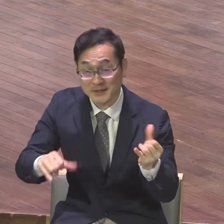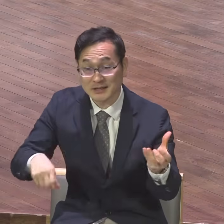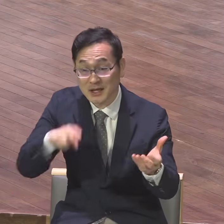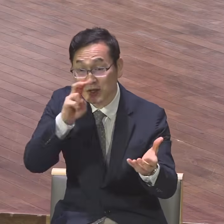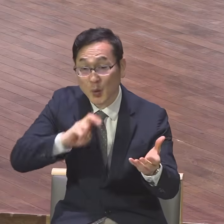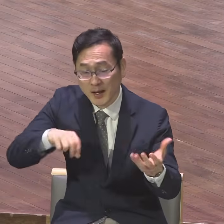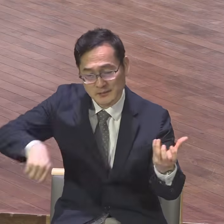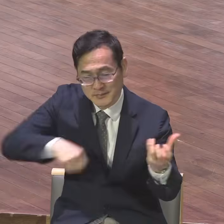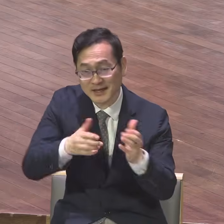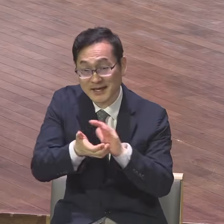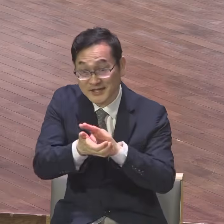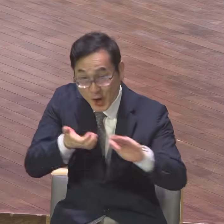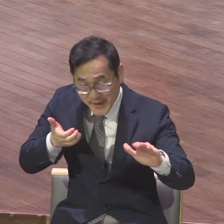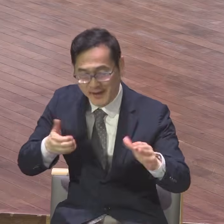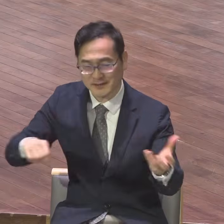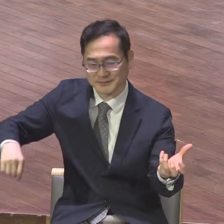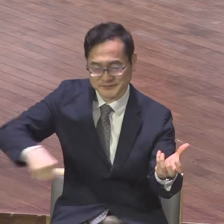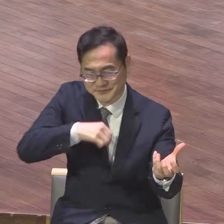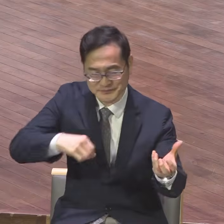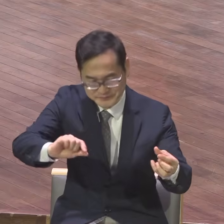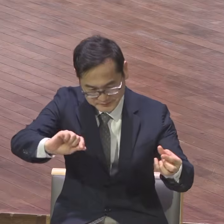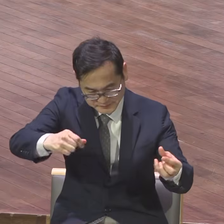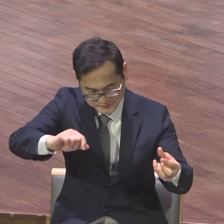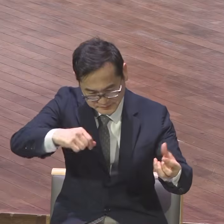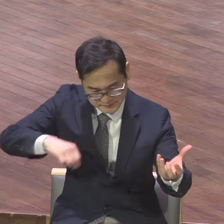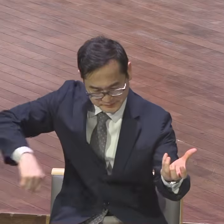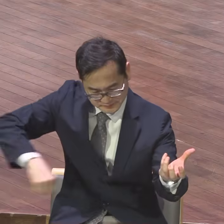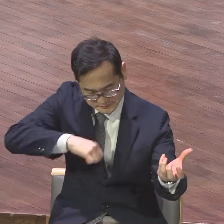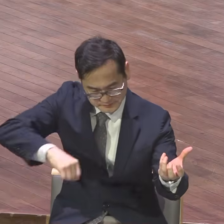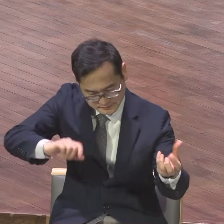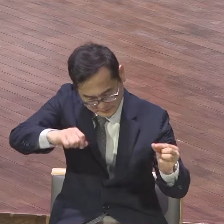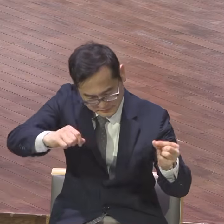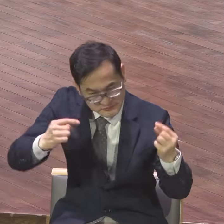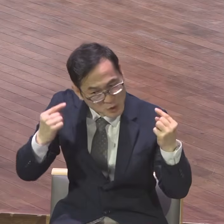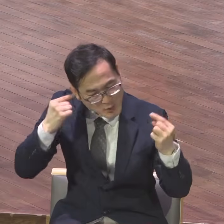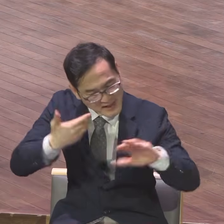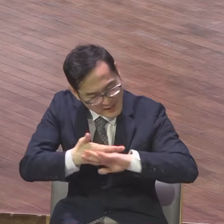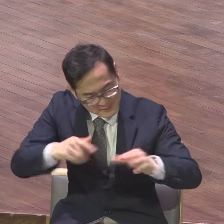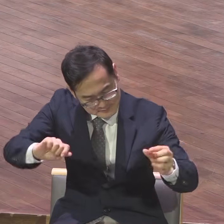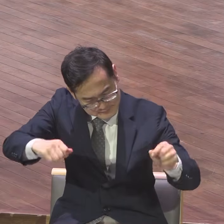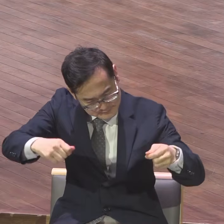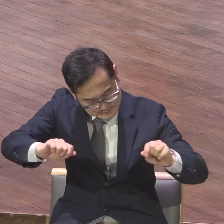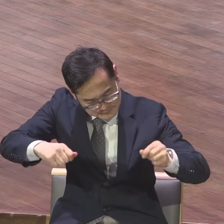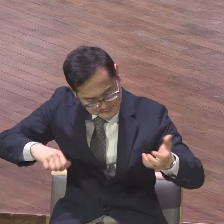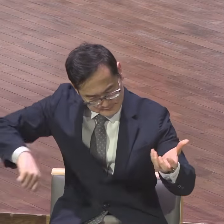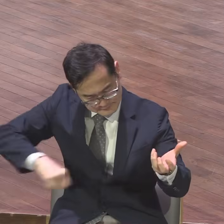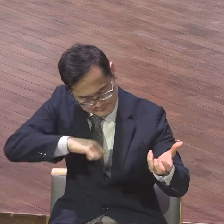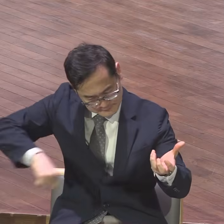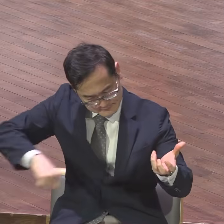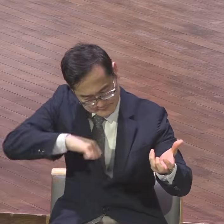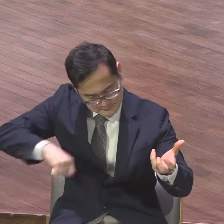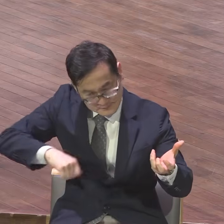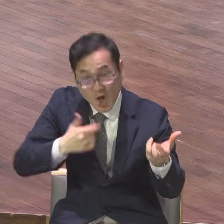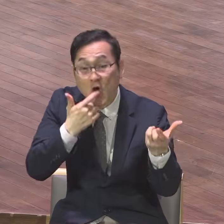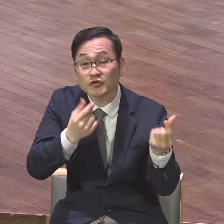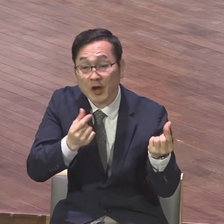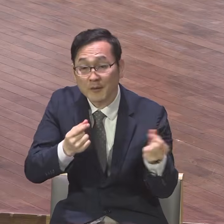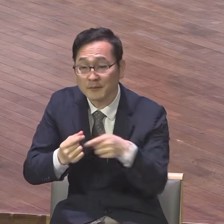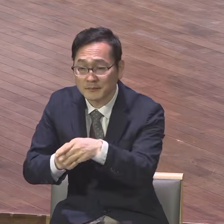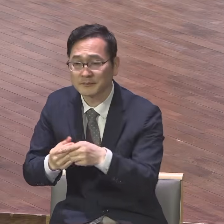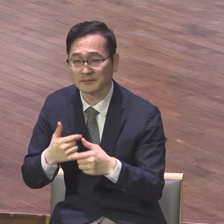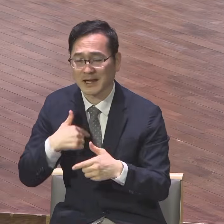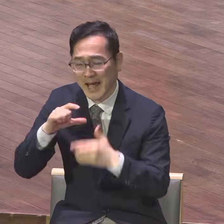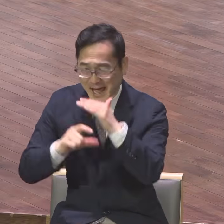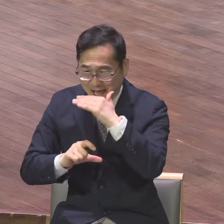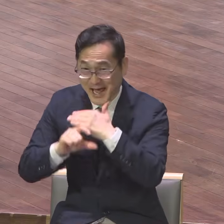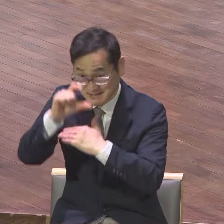음악회가 끝난 뒤 조율한다면 어리석은 일이겠지요. 나는 아침에 일어나면 하나님의 뜻에 나의 생각을 맞추는 일부터 시작합니다.